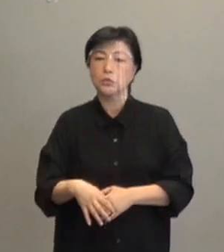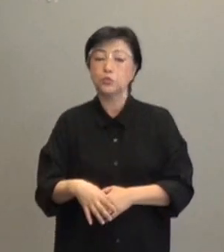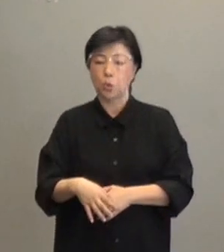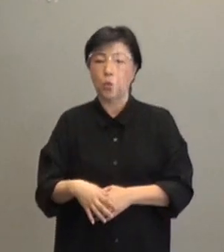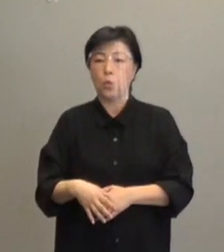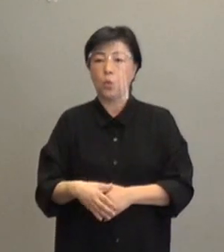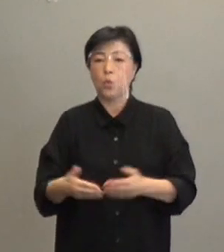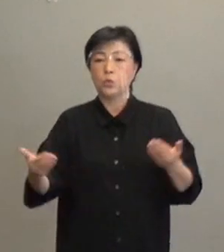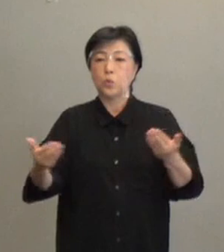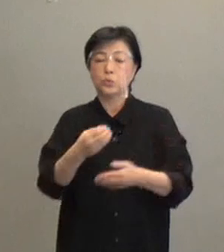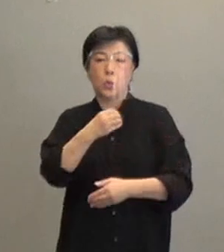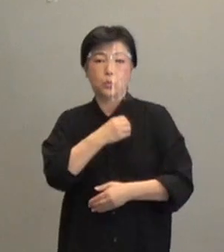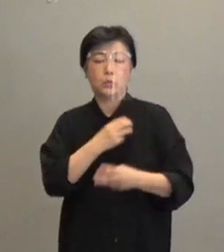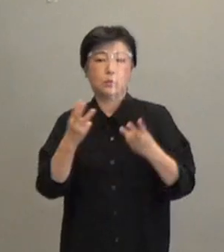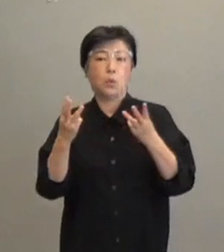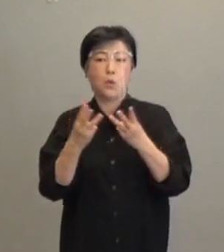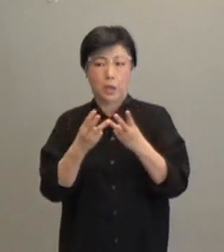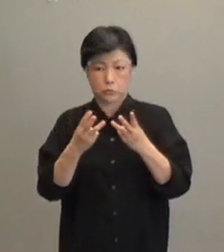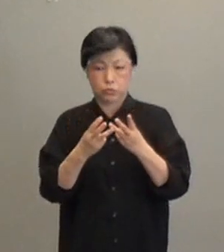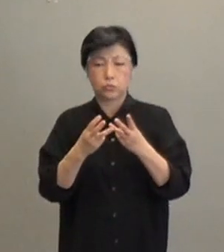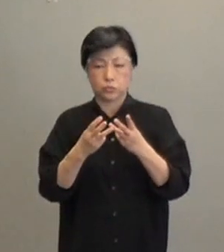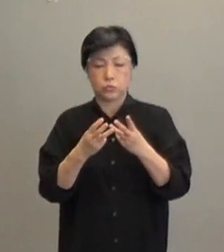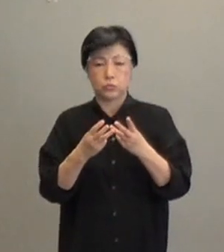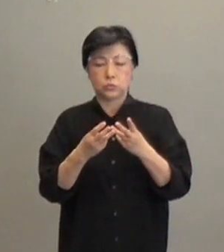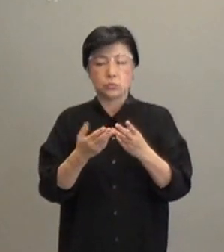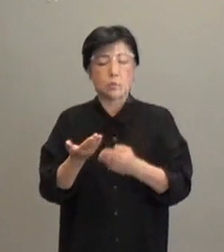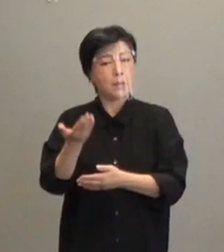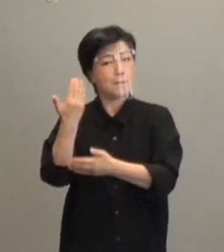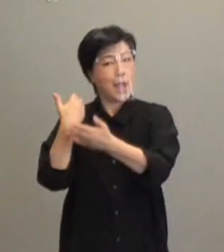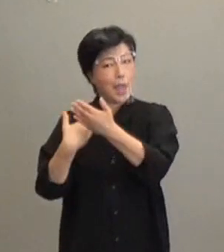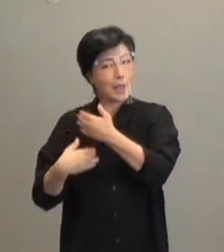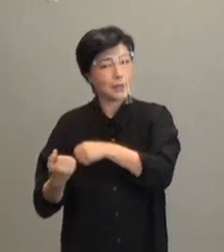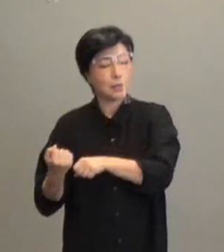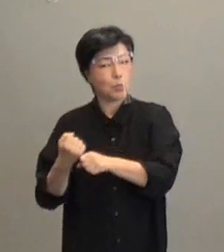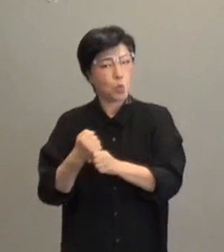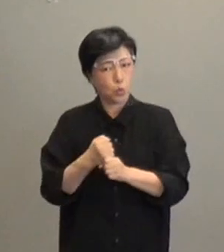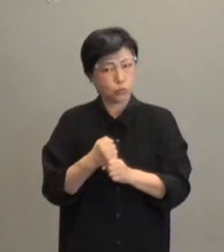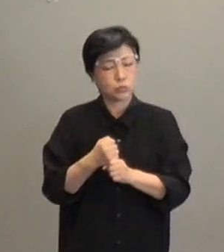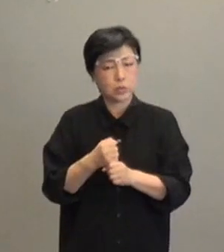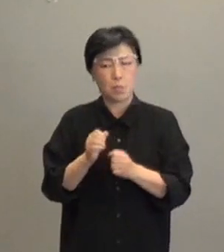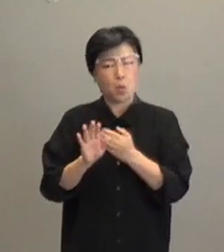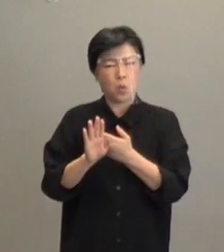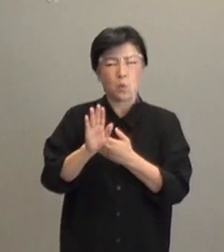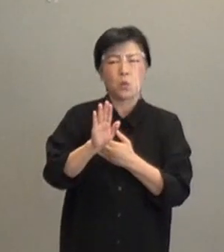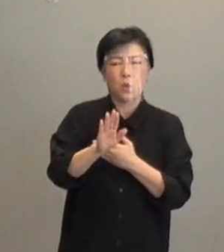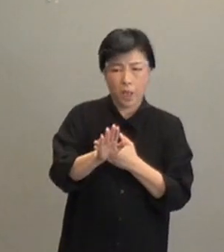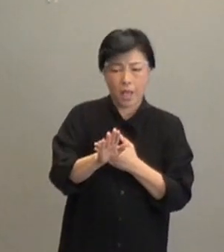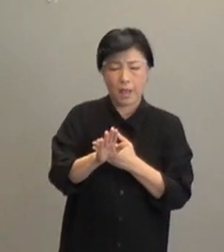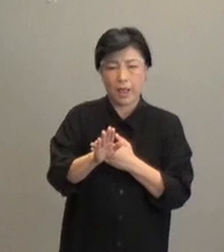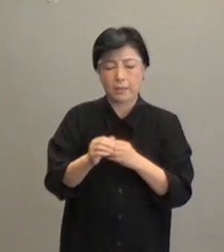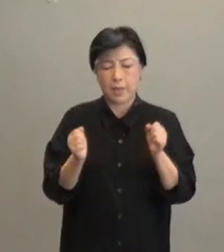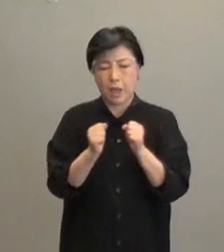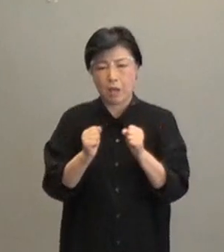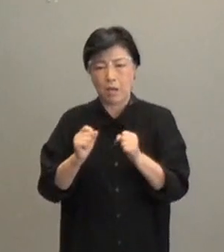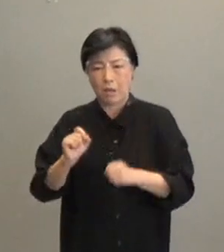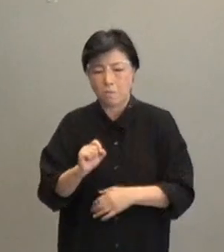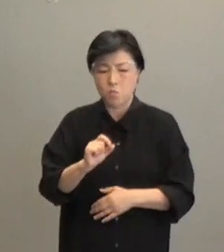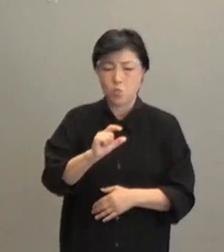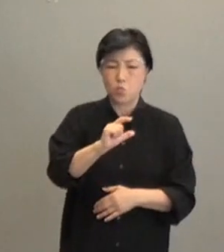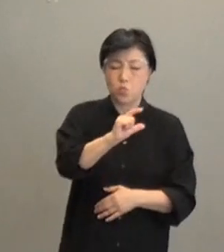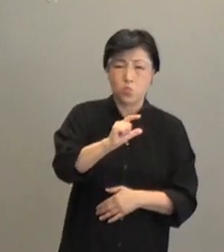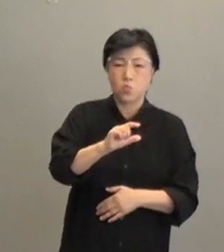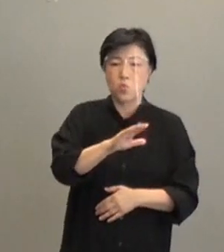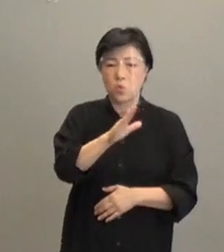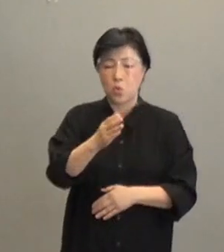ろん一定程度元に戻す面もなくはないんですけれども、やはりこれから来る感染拡大に備えてですね、そこは一定程度